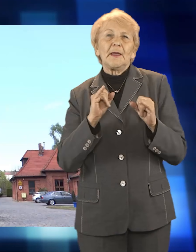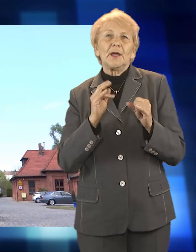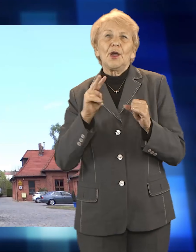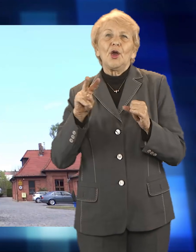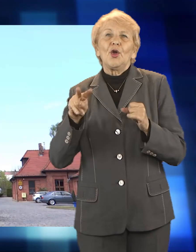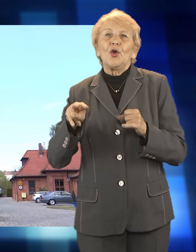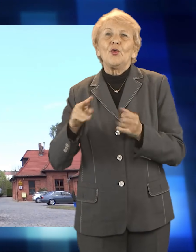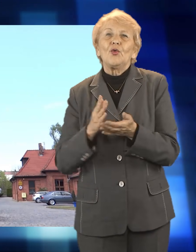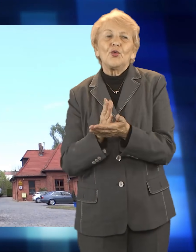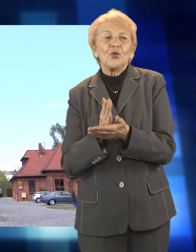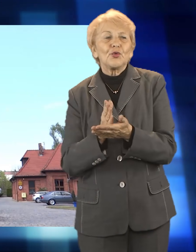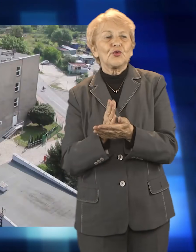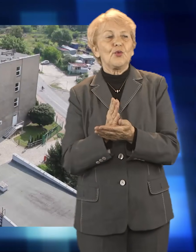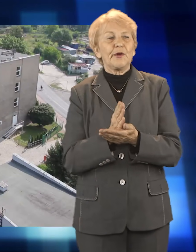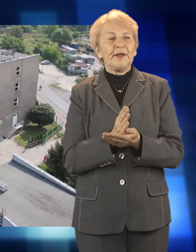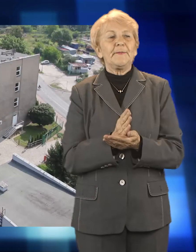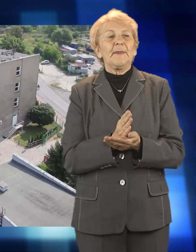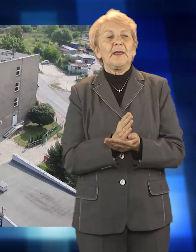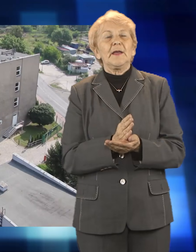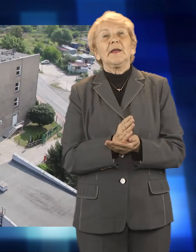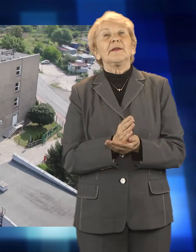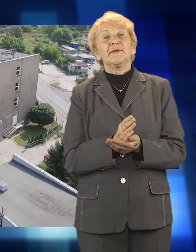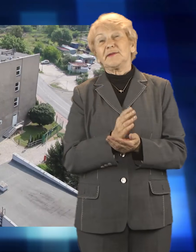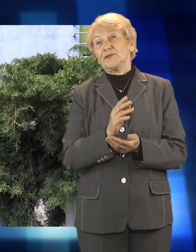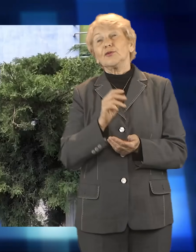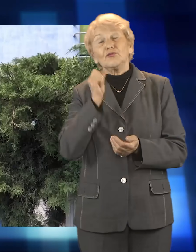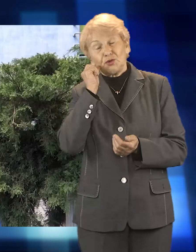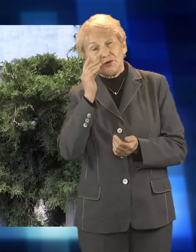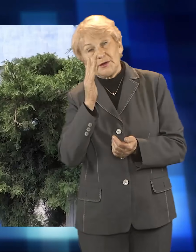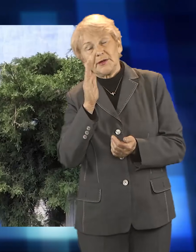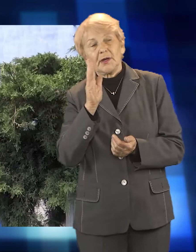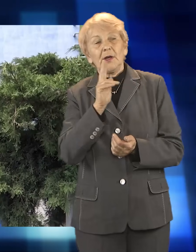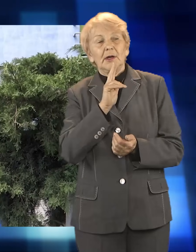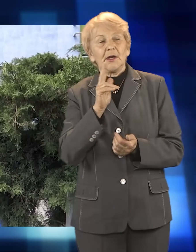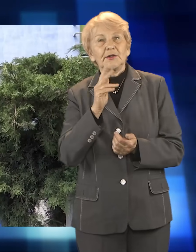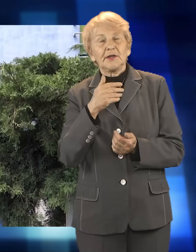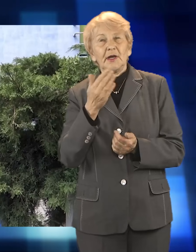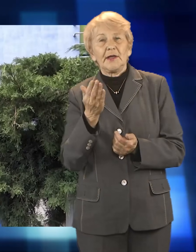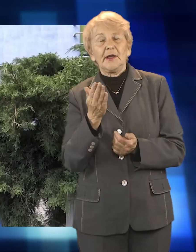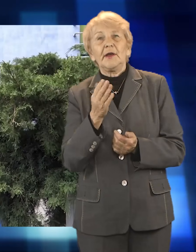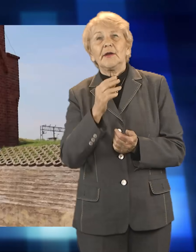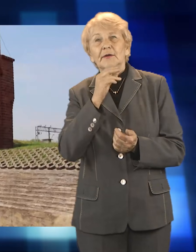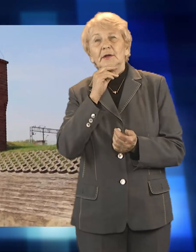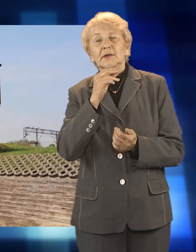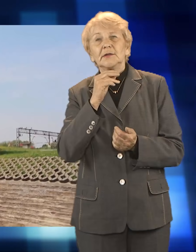wodociągi leci polskie na co dzień zajmują się przede wszystkim dostarczanie wody do mieszkańców miasta oraz odbiorem i oczyszczanie ścieków